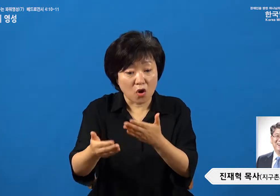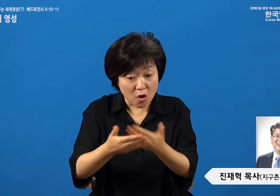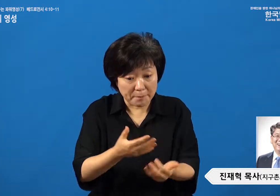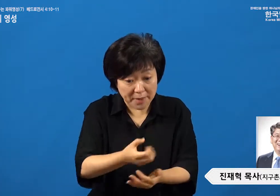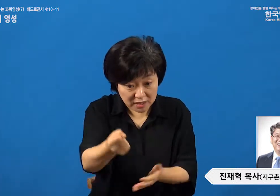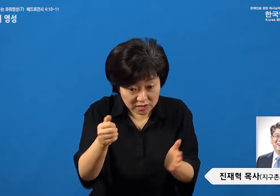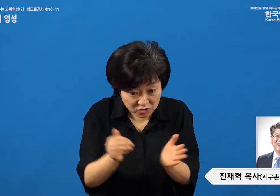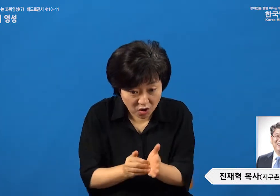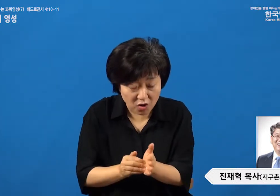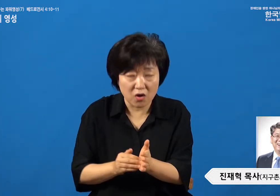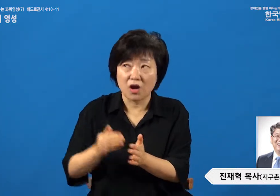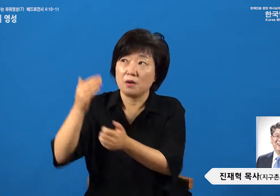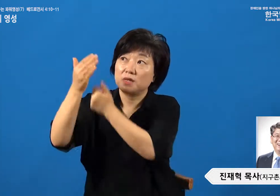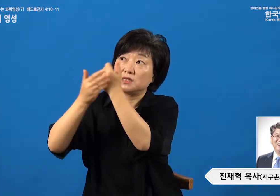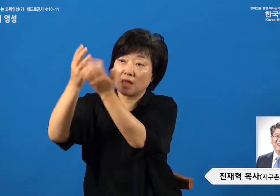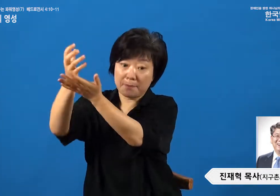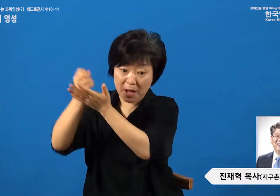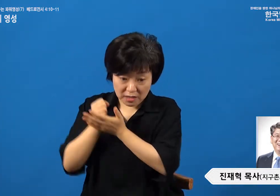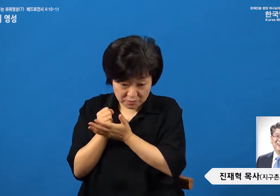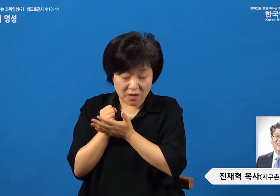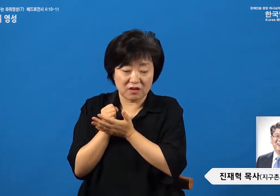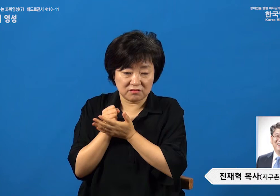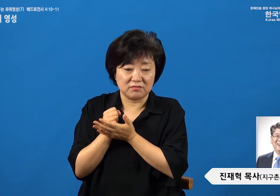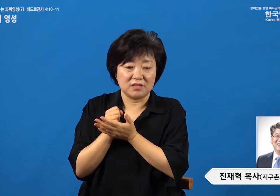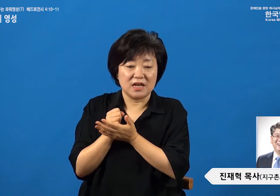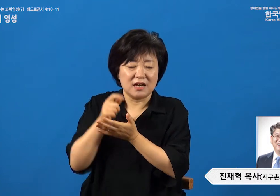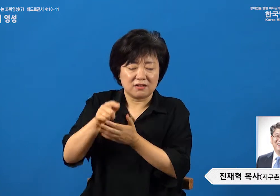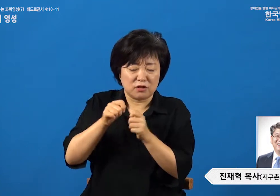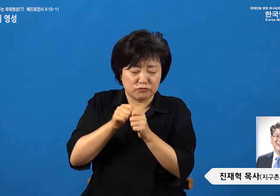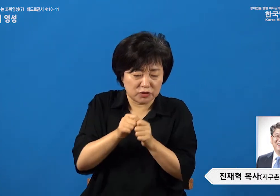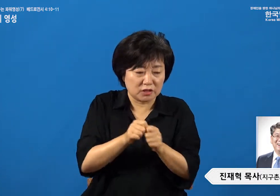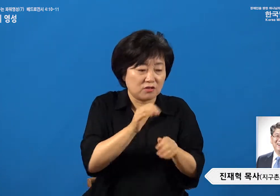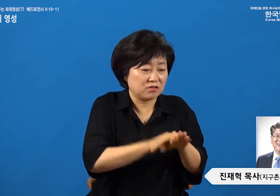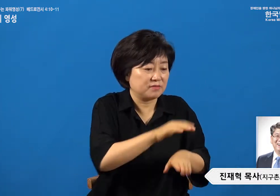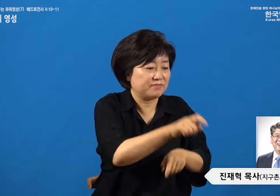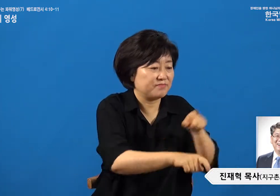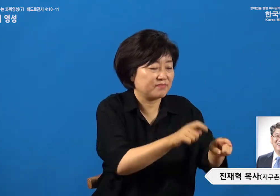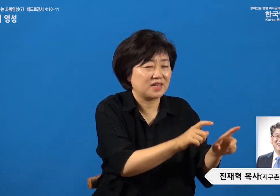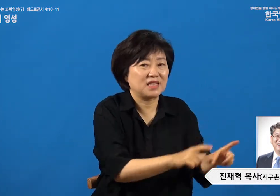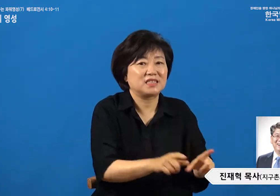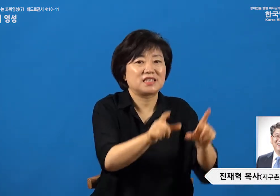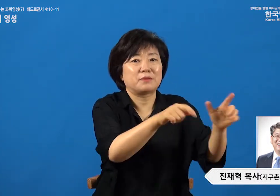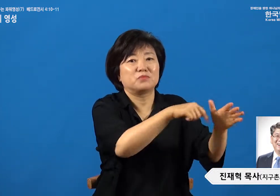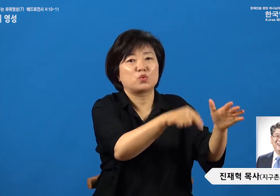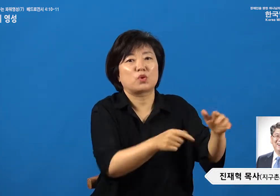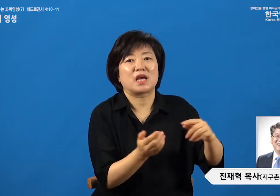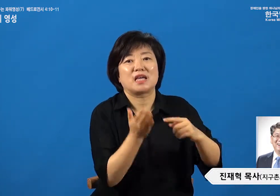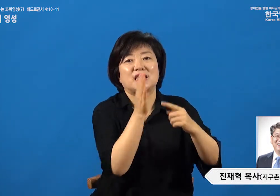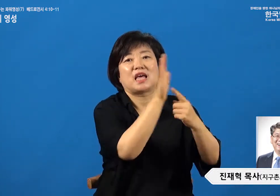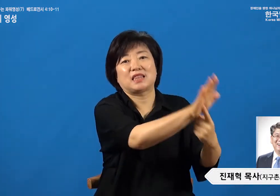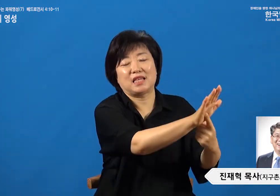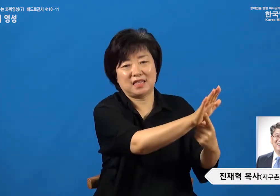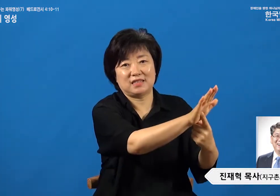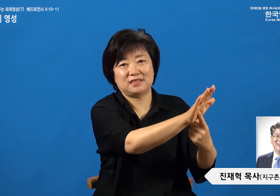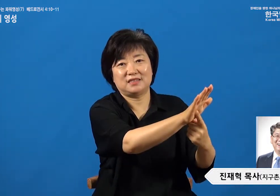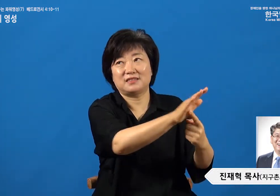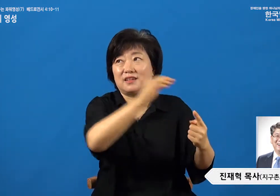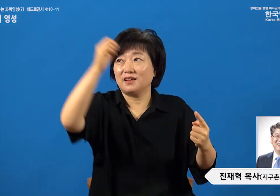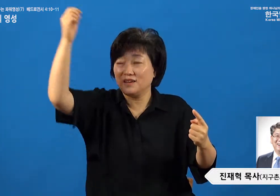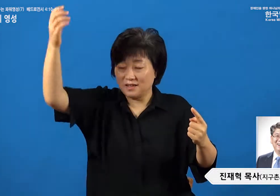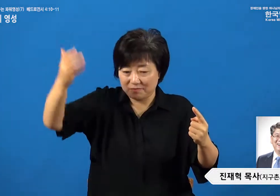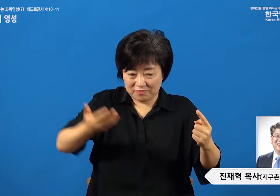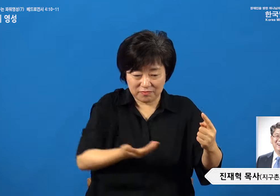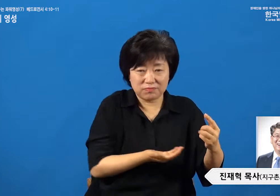경험했다면 그 은혜가 흐르는 것, 그 은혜의 구체적인 결과가 삶 속에 나타나는 모습,